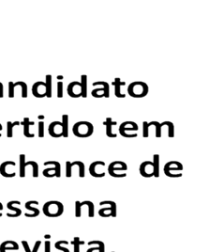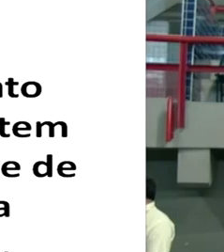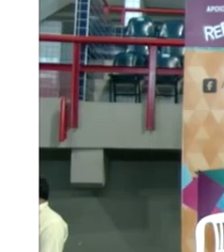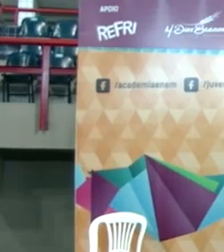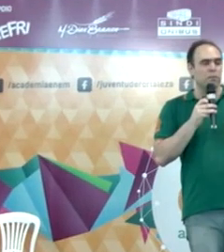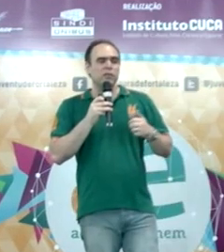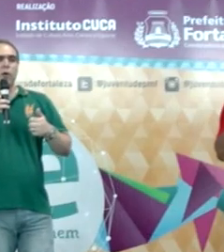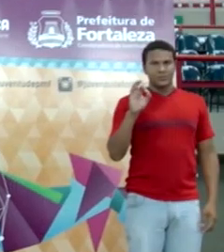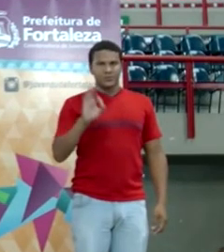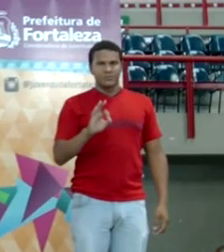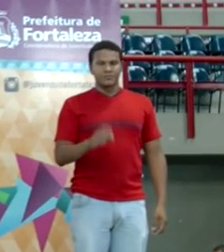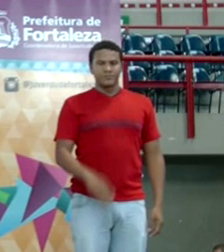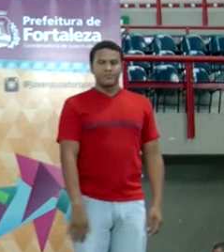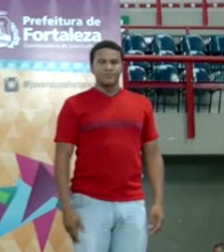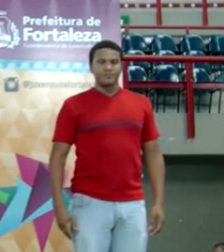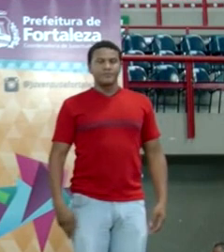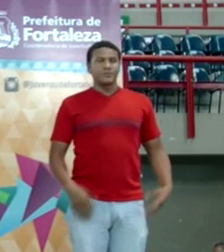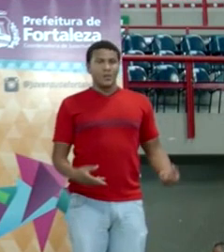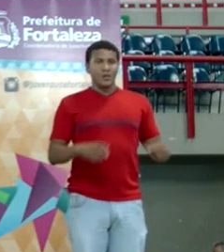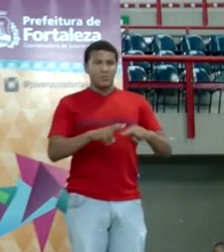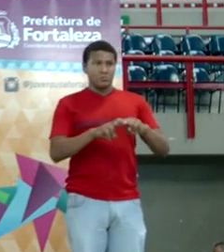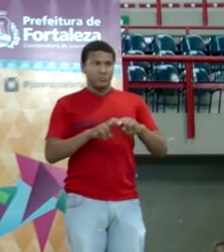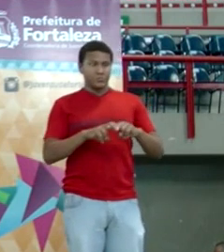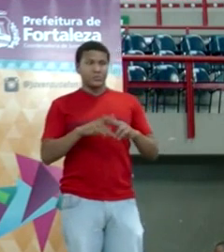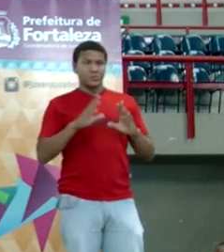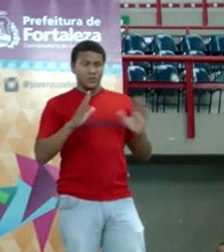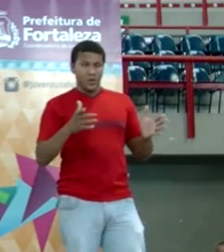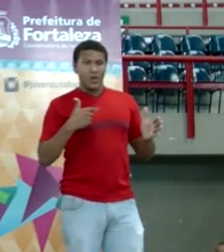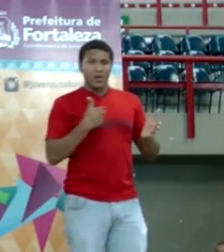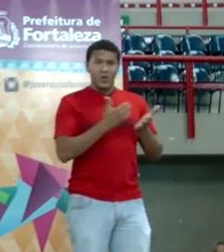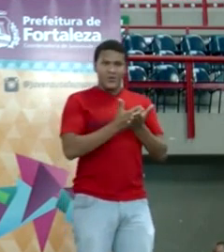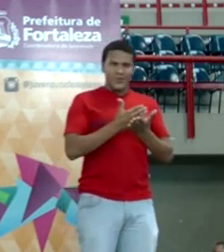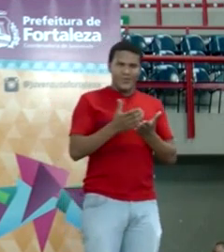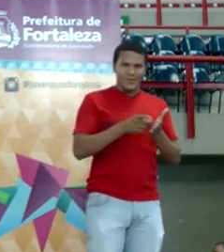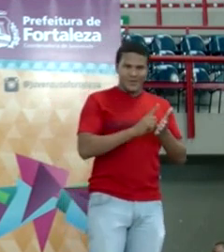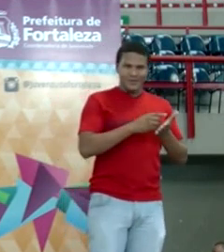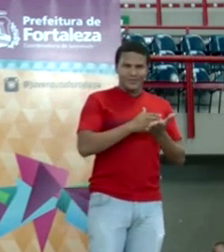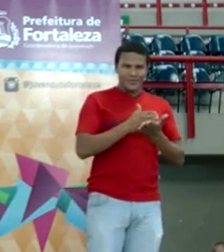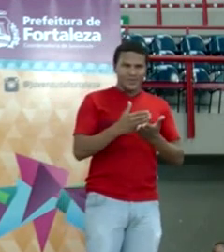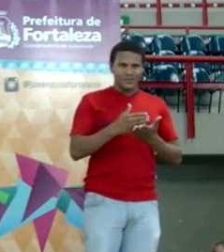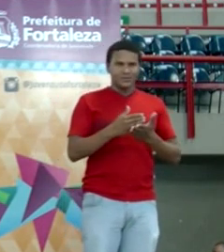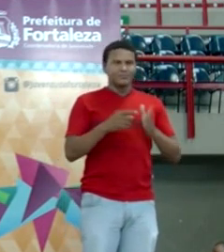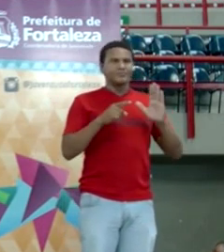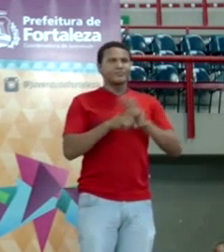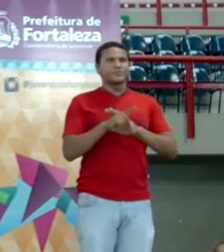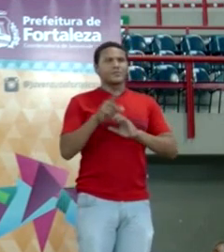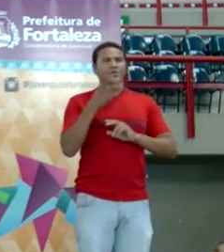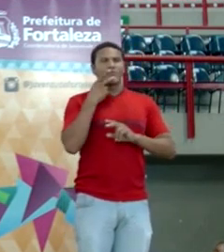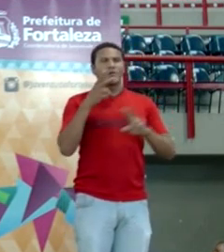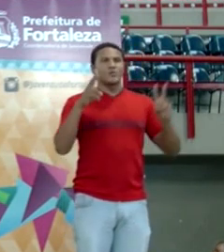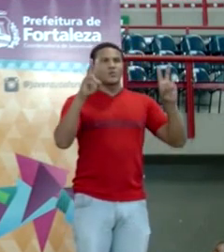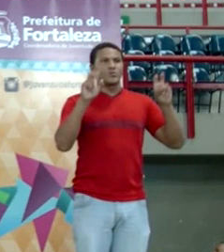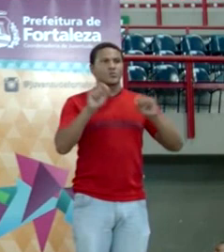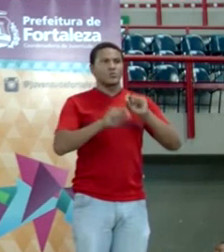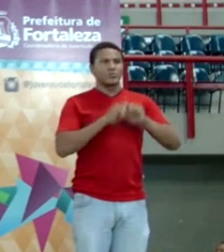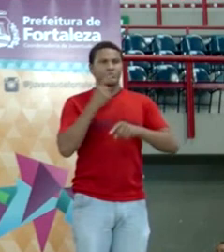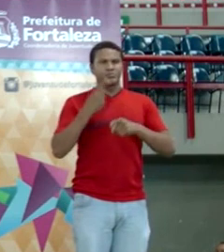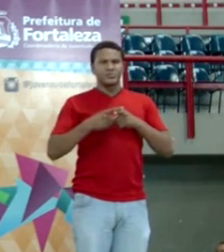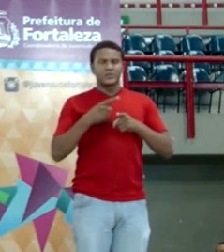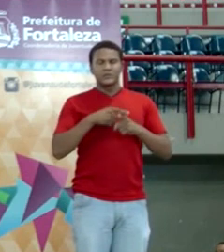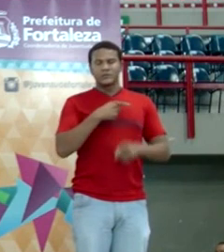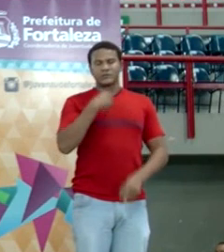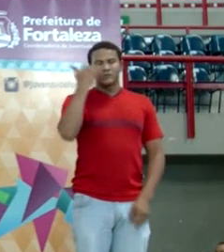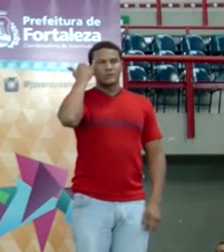30. Pronto. Pessoal, quando nós começamos a questão, o que é que eu disse para vocês? Que essa questão é trabalhosa, por